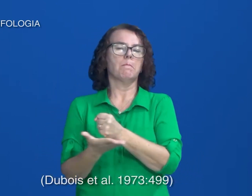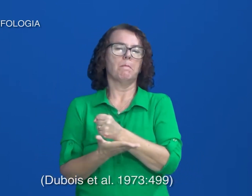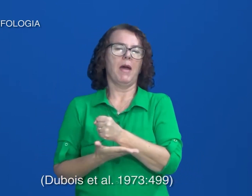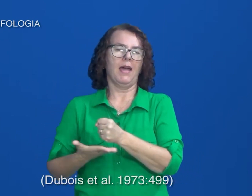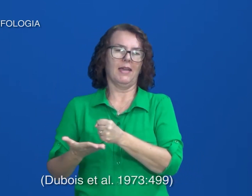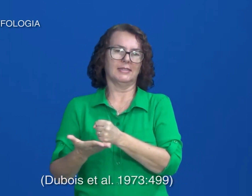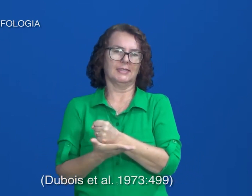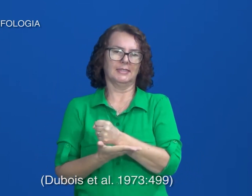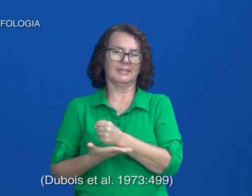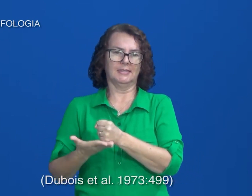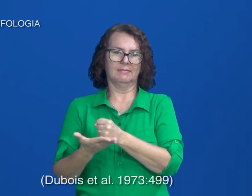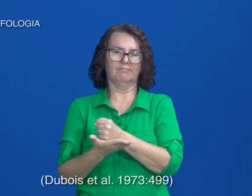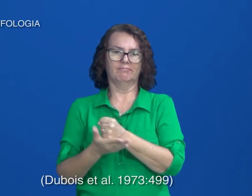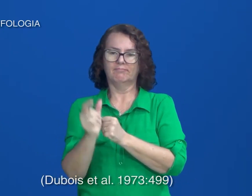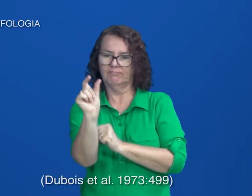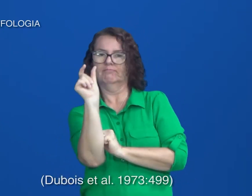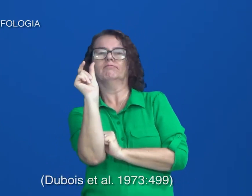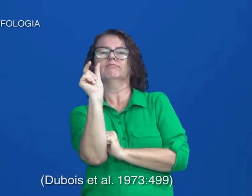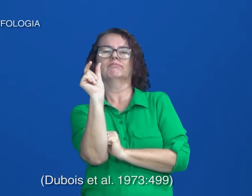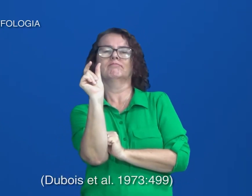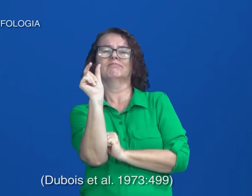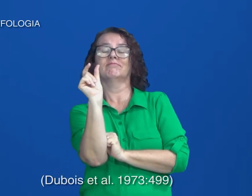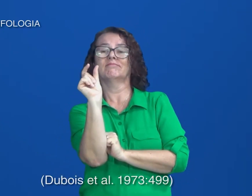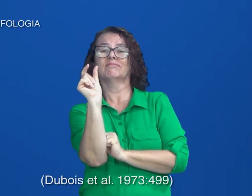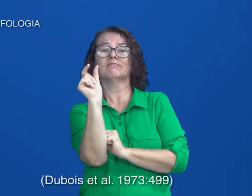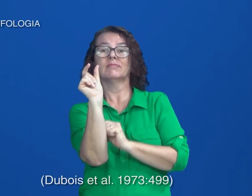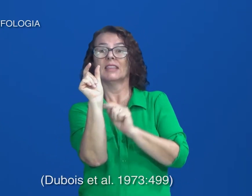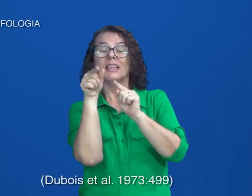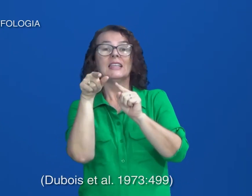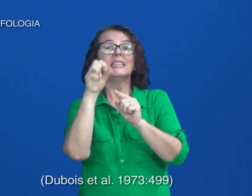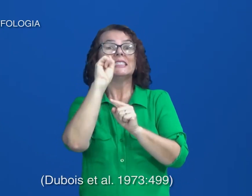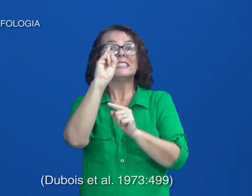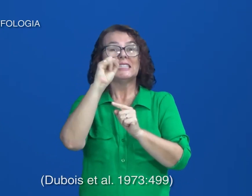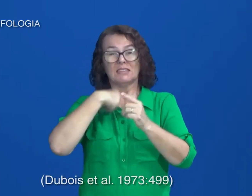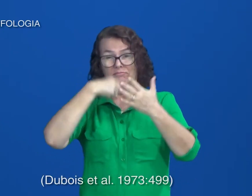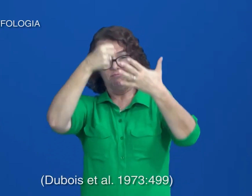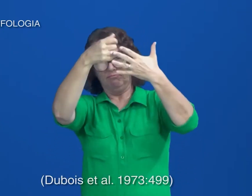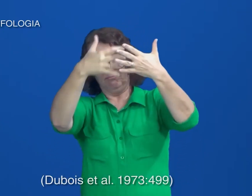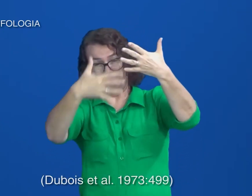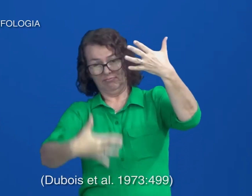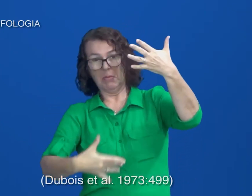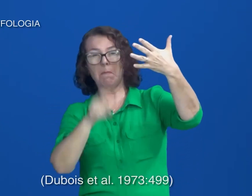é a base. É a parte base da palavra.